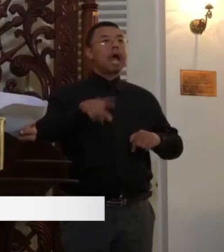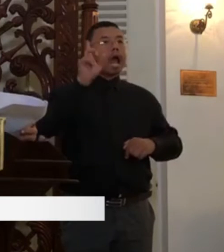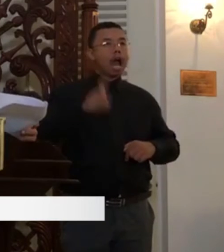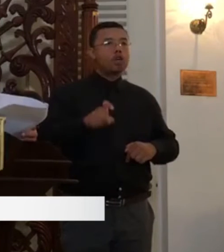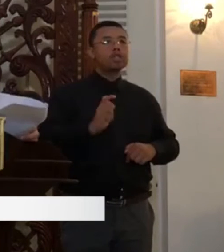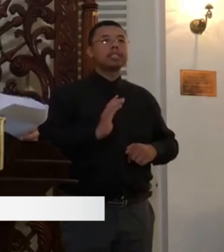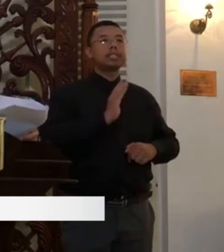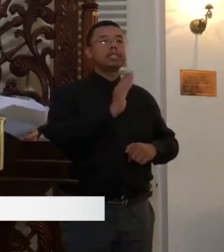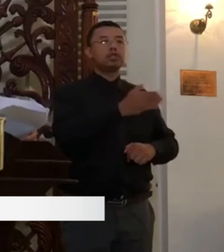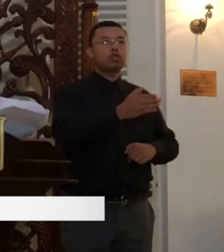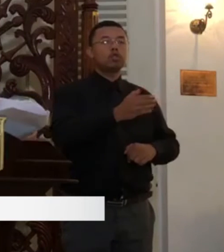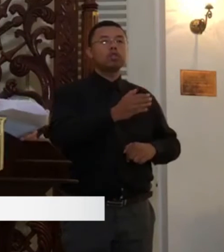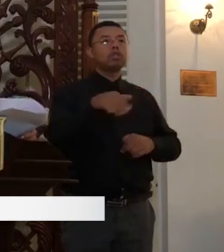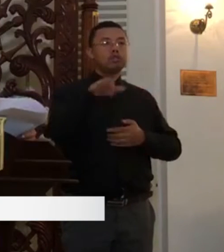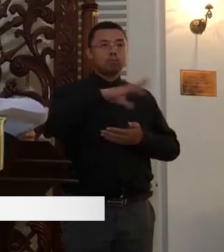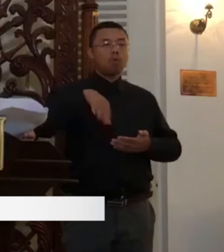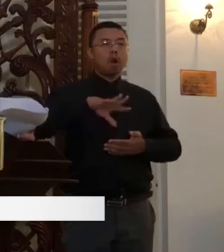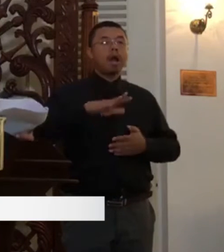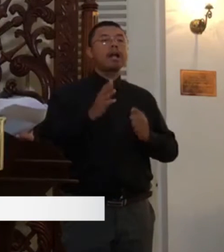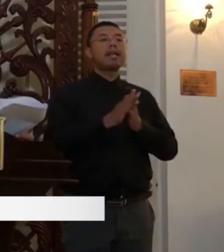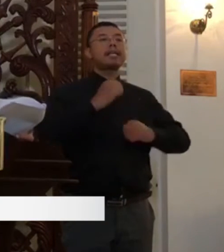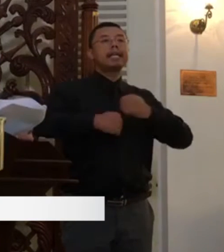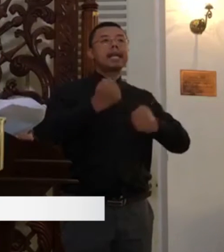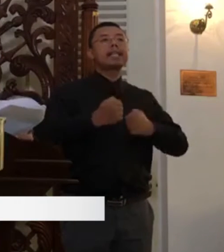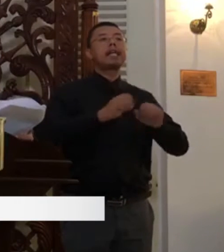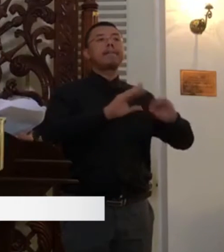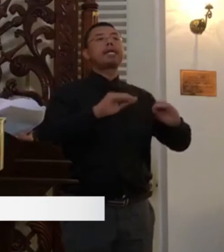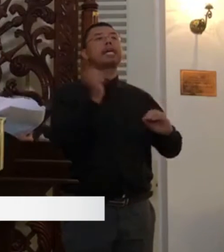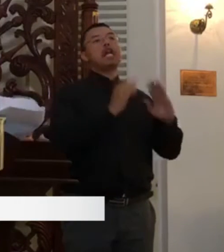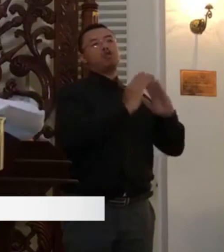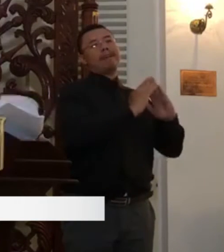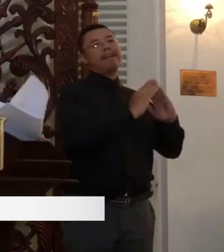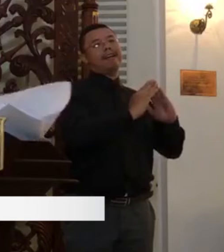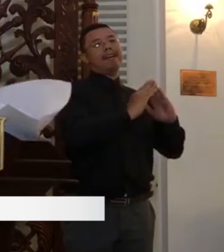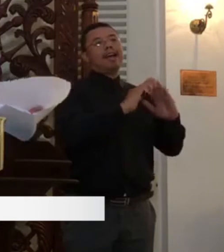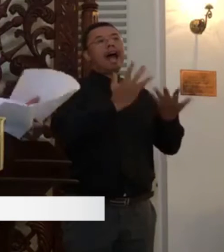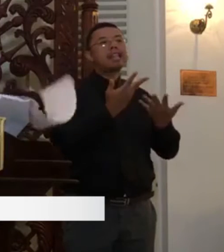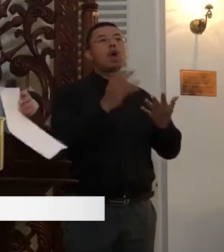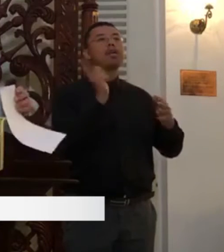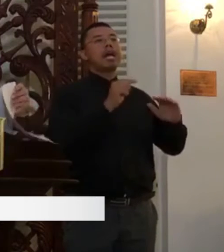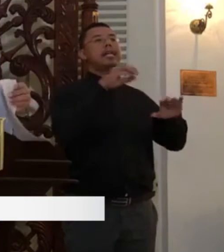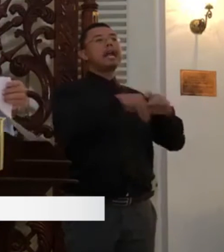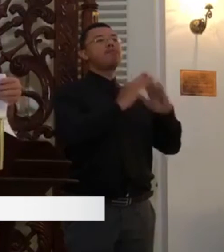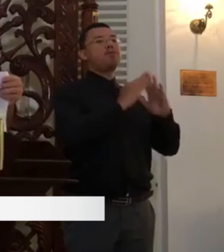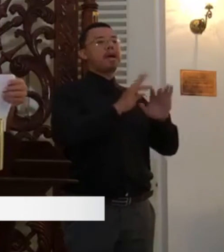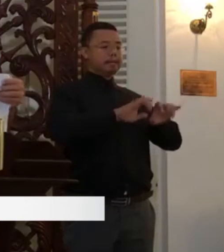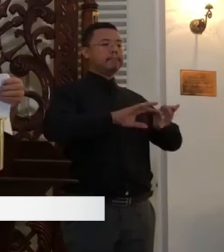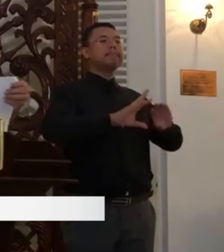wajib diikuti dengan kegiatan bekerja di rumah atau di tempat tinggal.